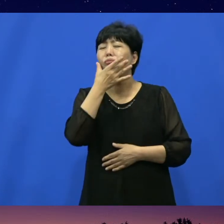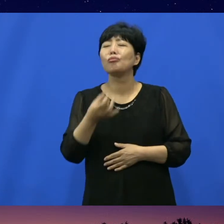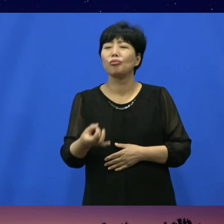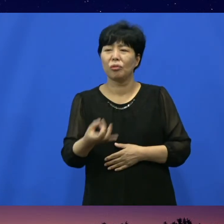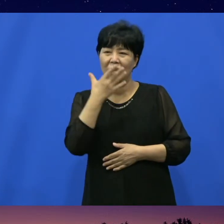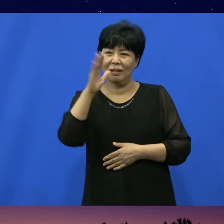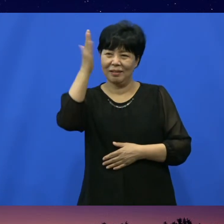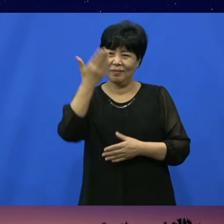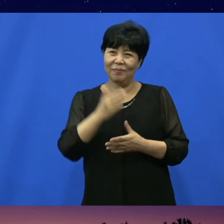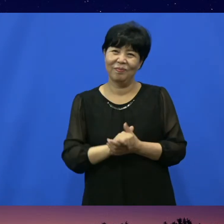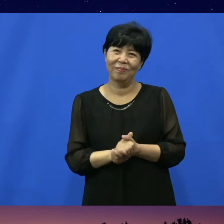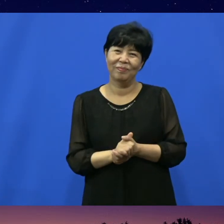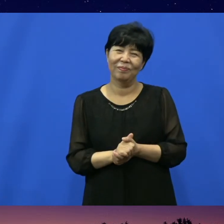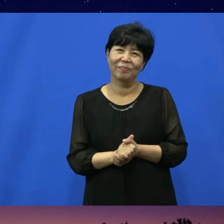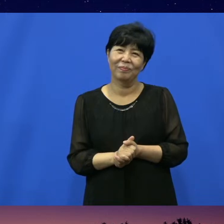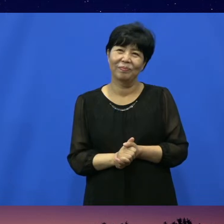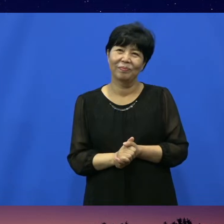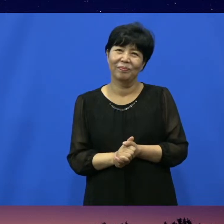되는 거예요.